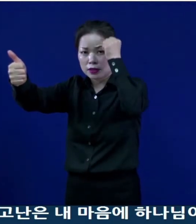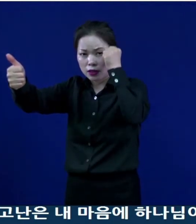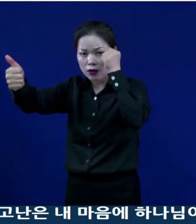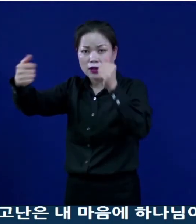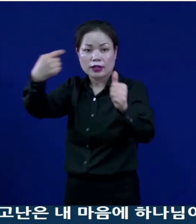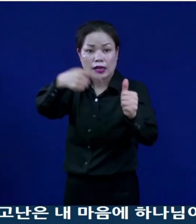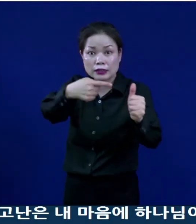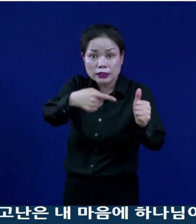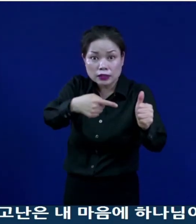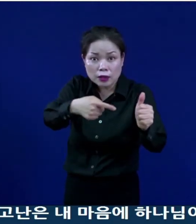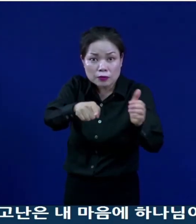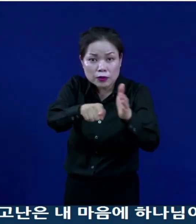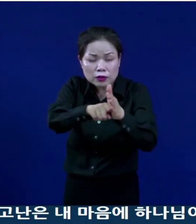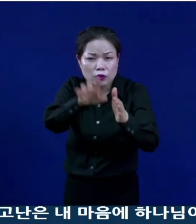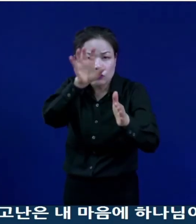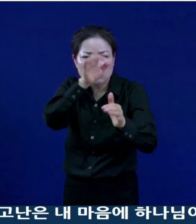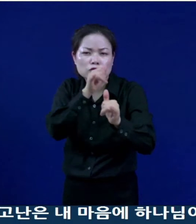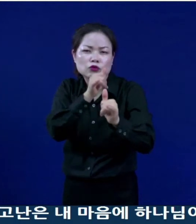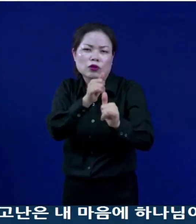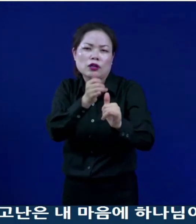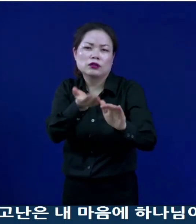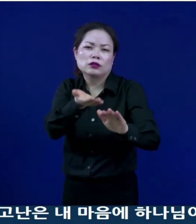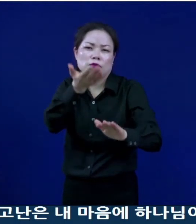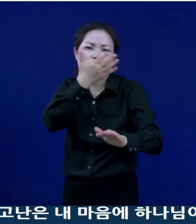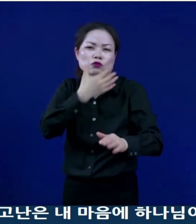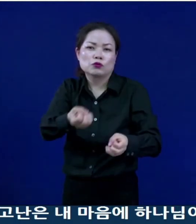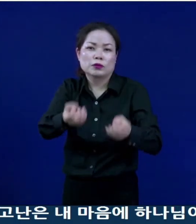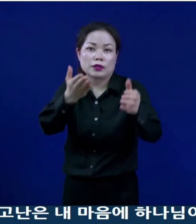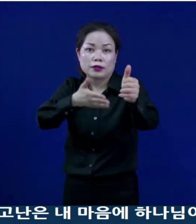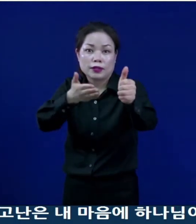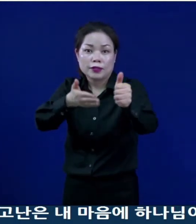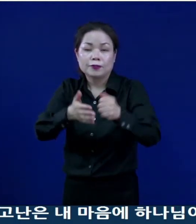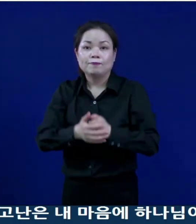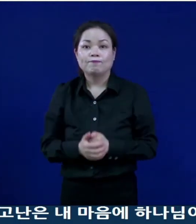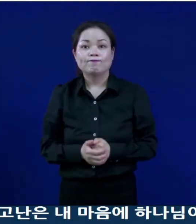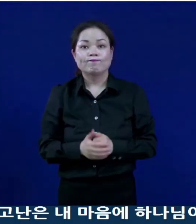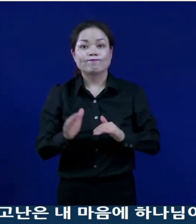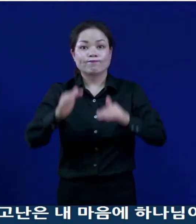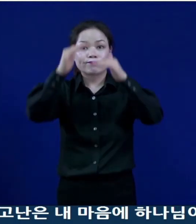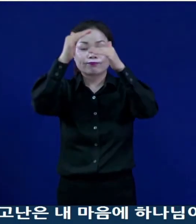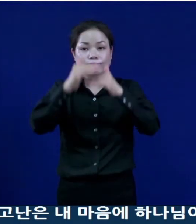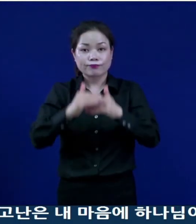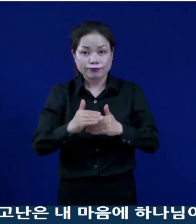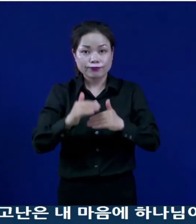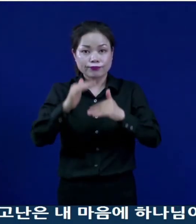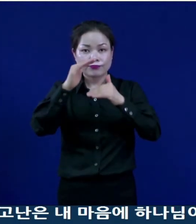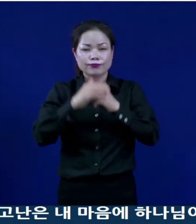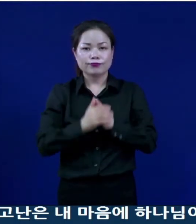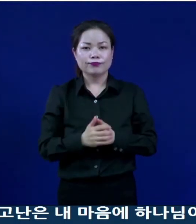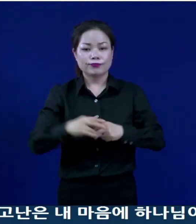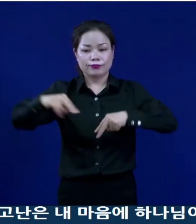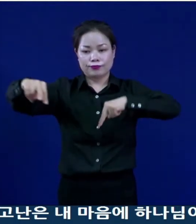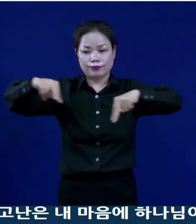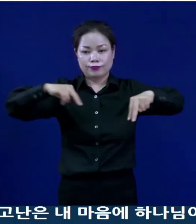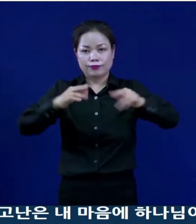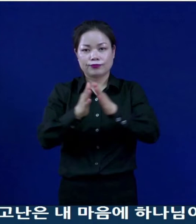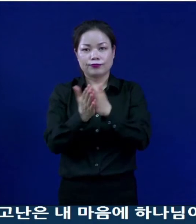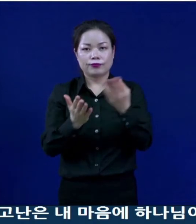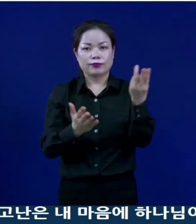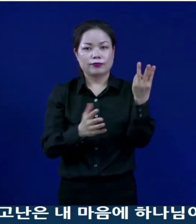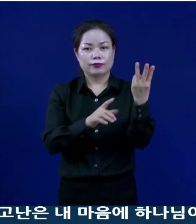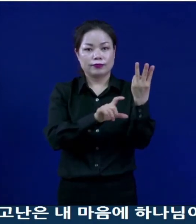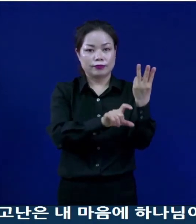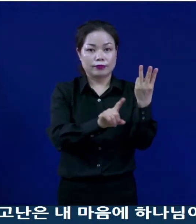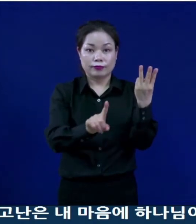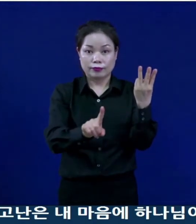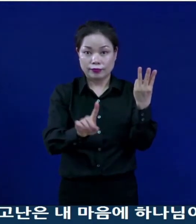가르치는 그런 믿음의 훌륭한 선배들이 되시기를 축복합니다. 오늘 본문의 뒤쪽에 있는 사사기 3장 1절부터